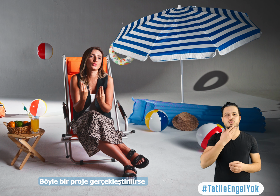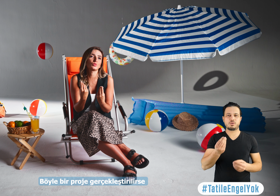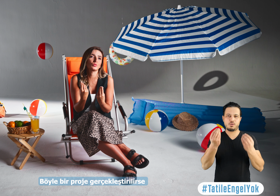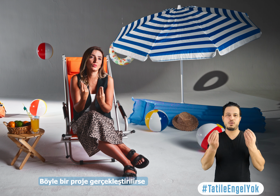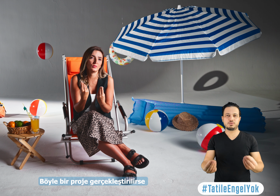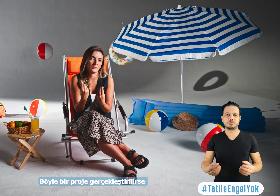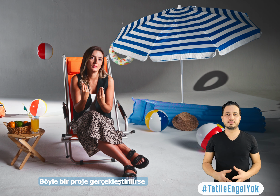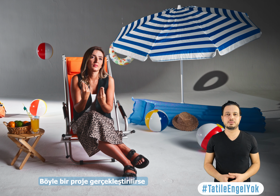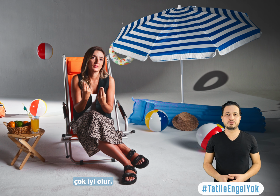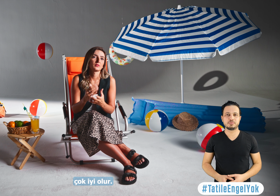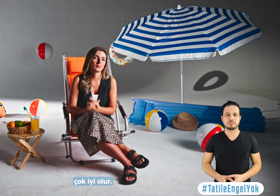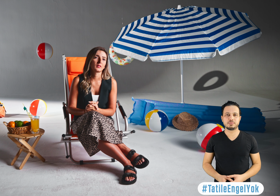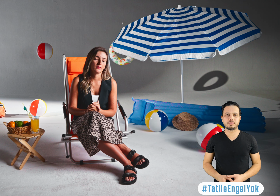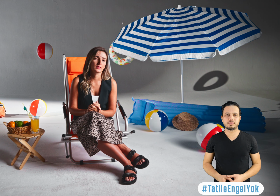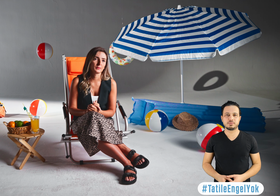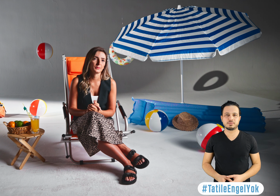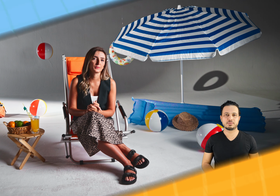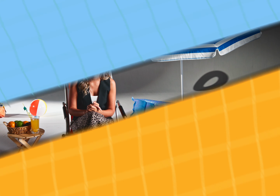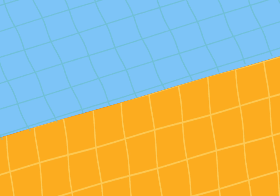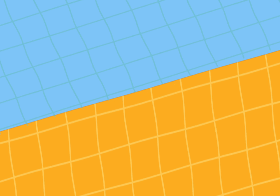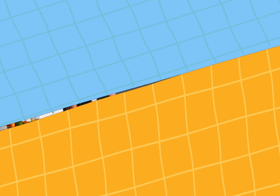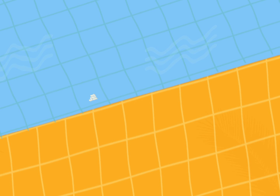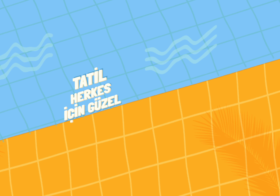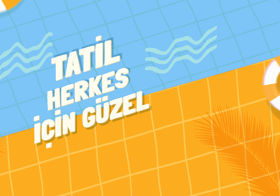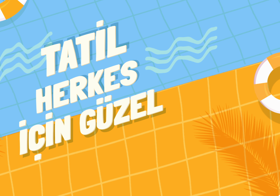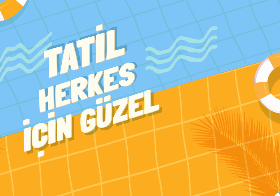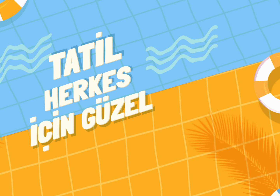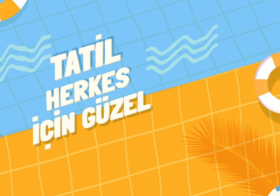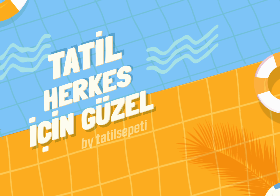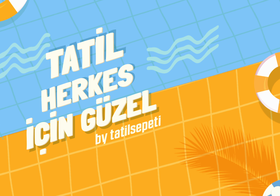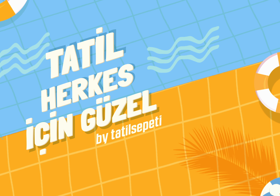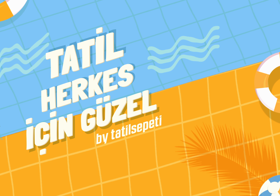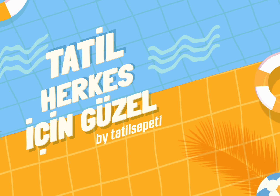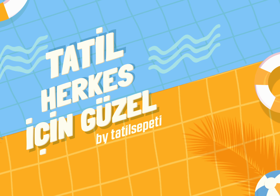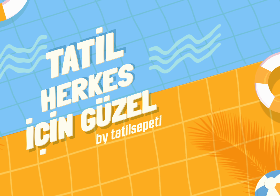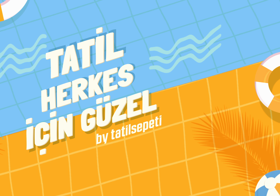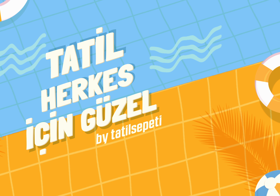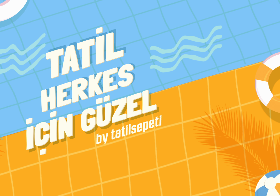gerçekleştirilirse çok iyi olur.